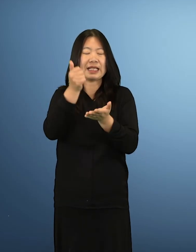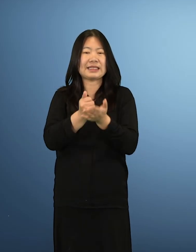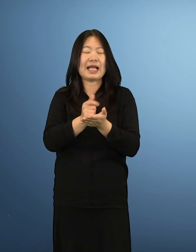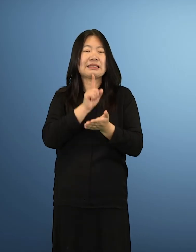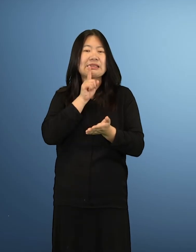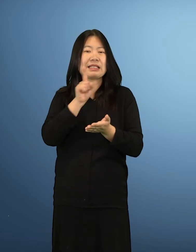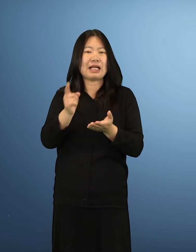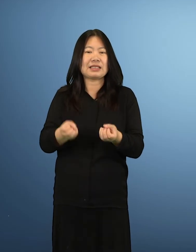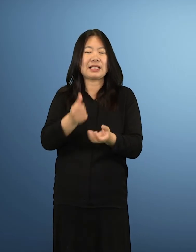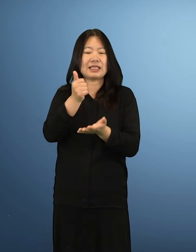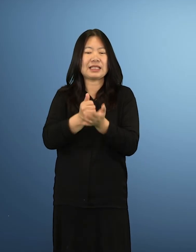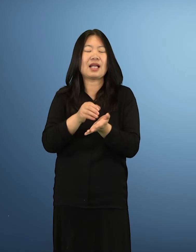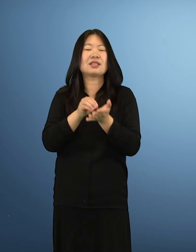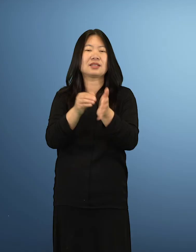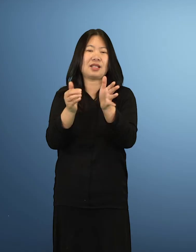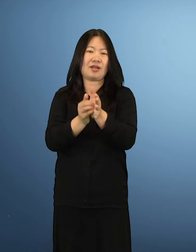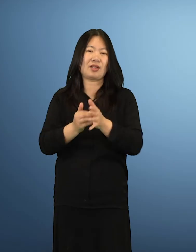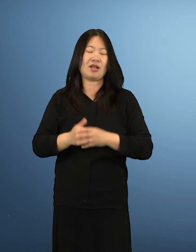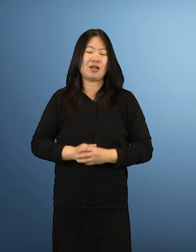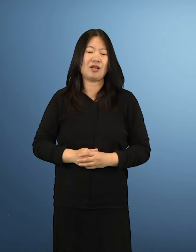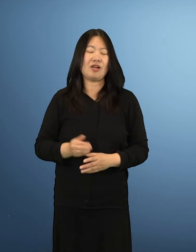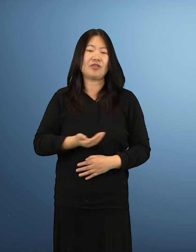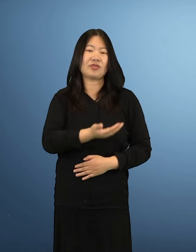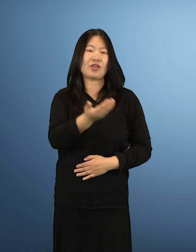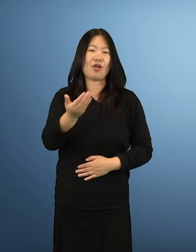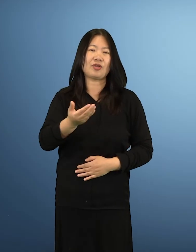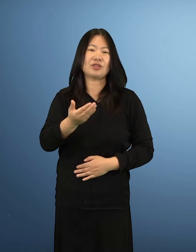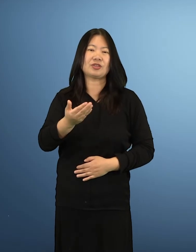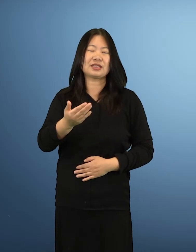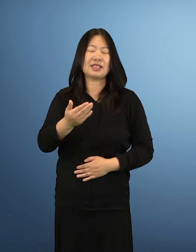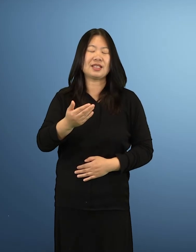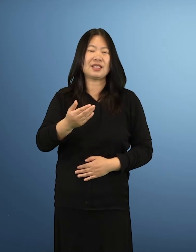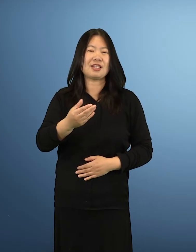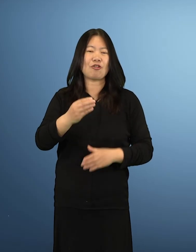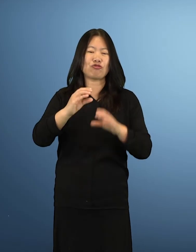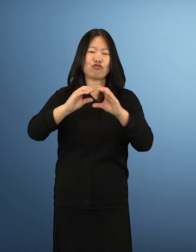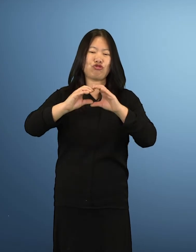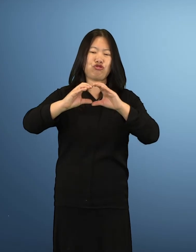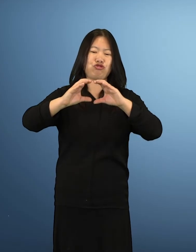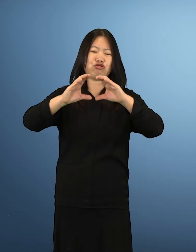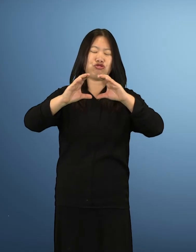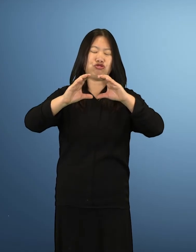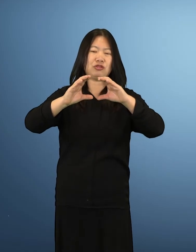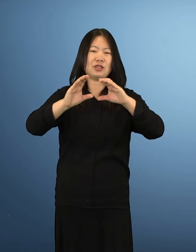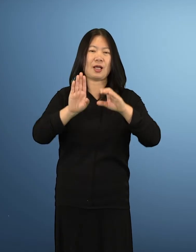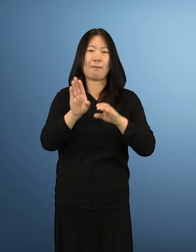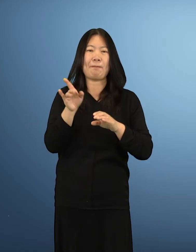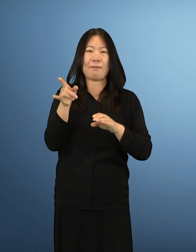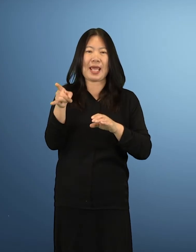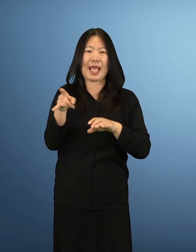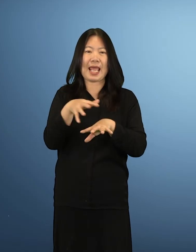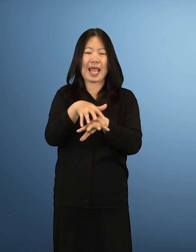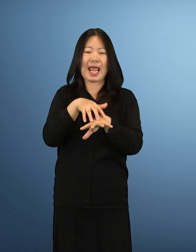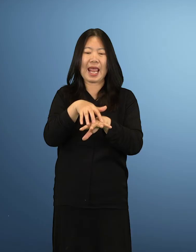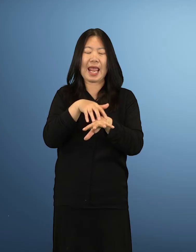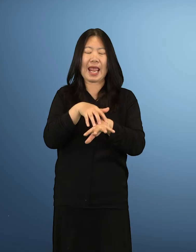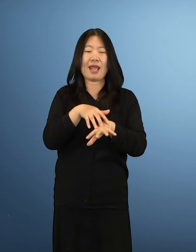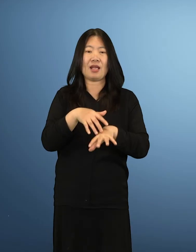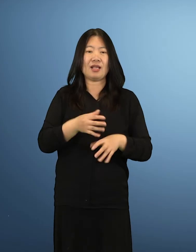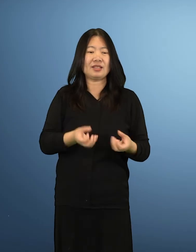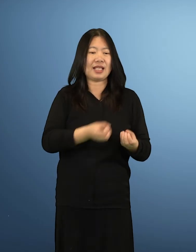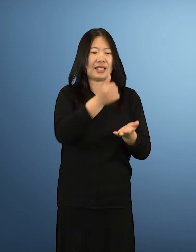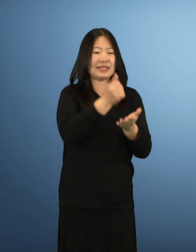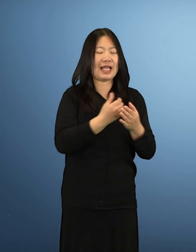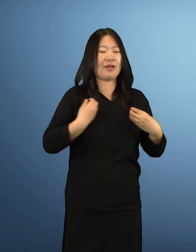제사장들아, 제사장이 등장을 하죠. 너희 굵은 배로, 이것은 제사장들의 전형적인